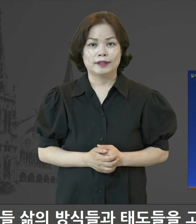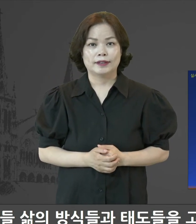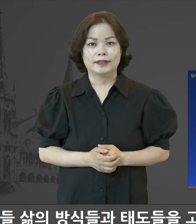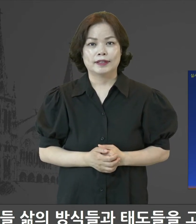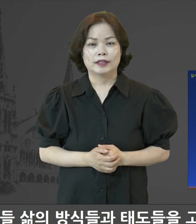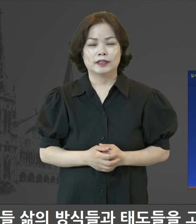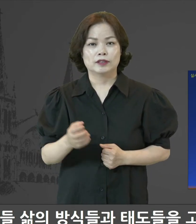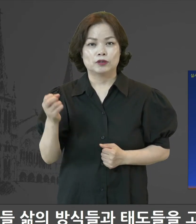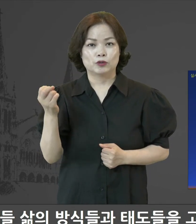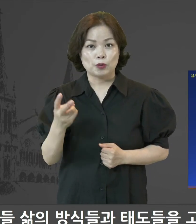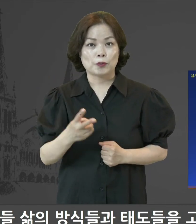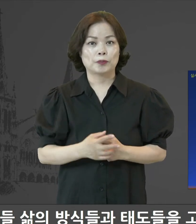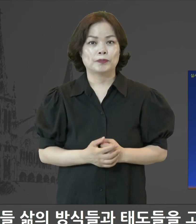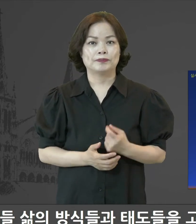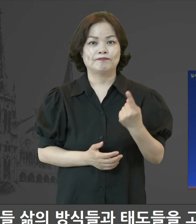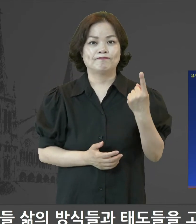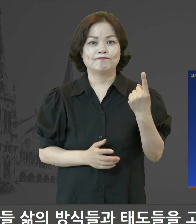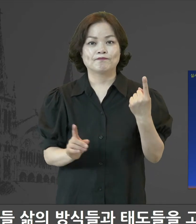또 하나는